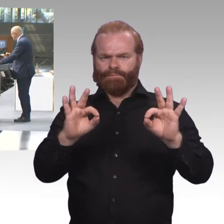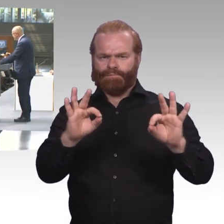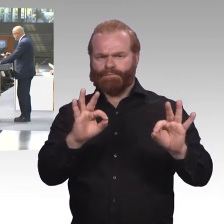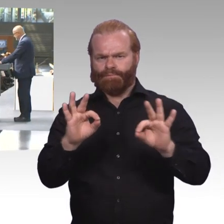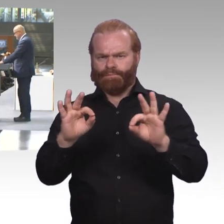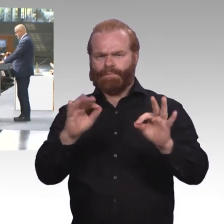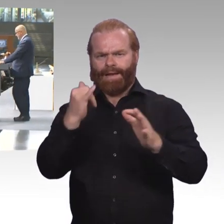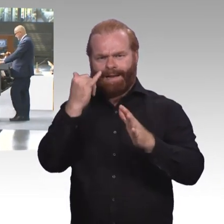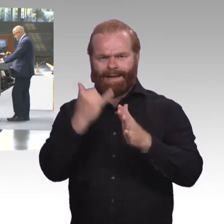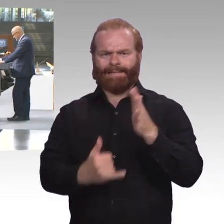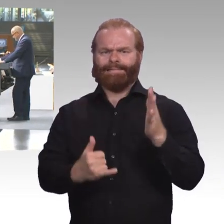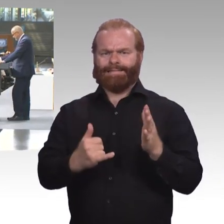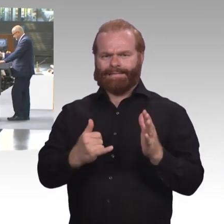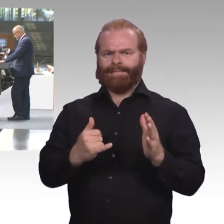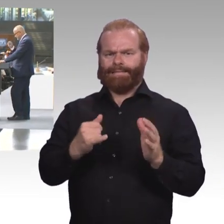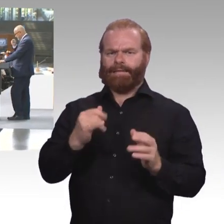Vielen Dank, Herr Präsident.